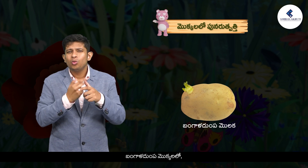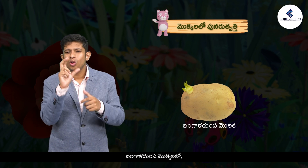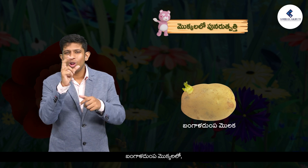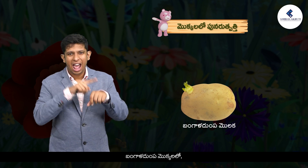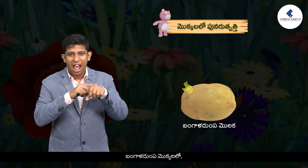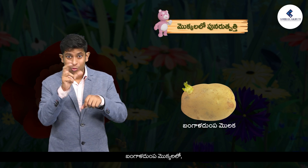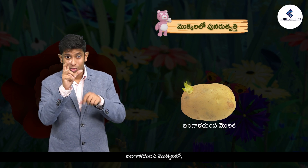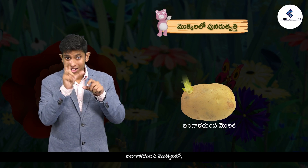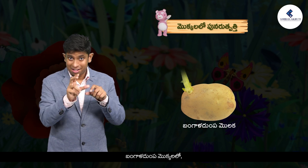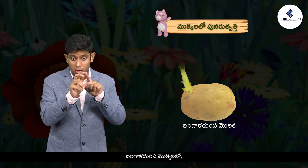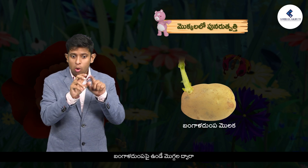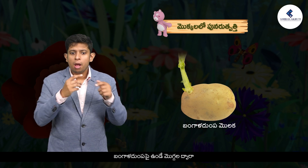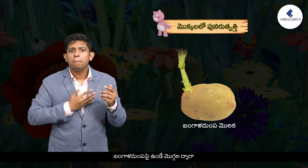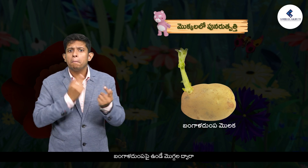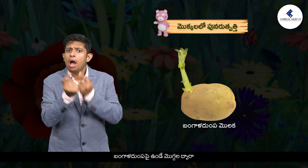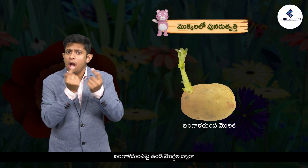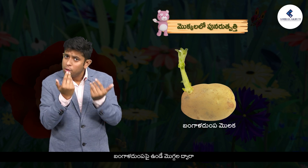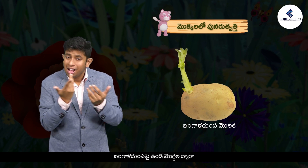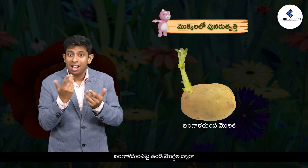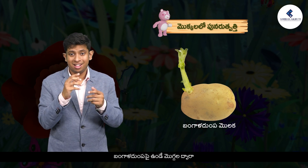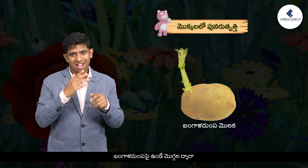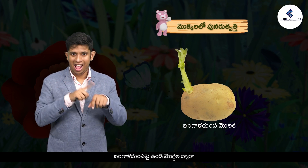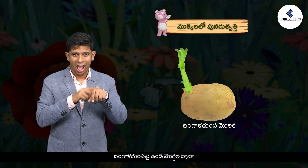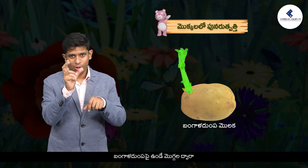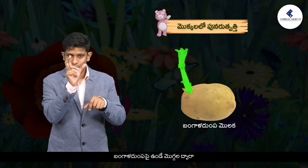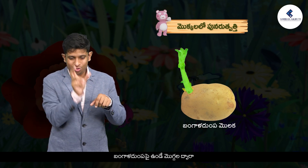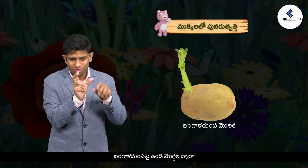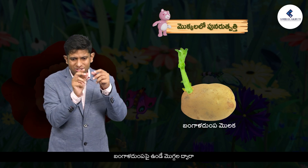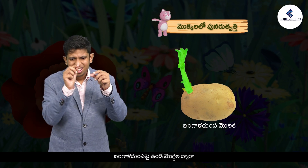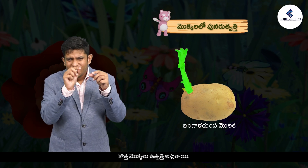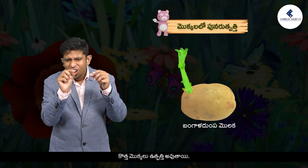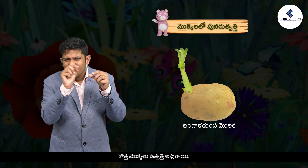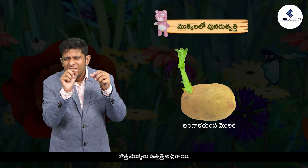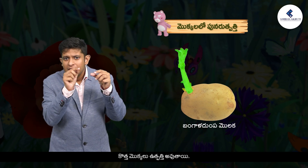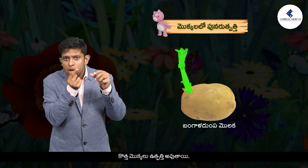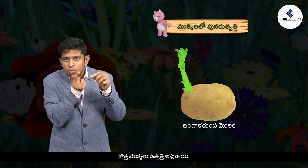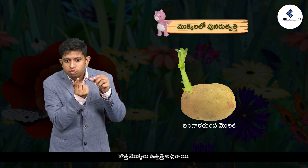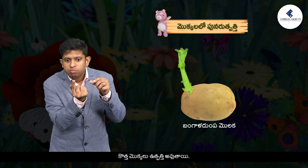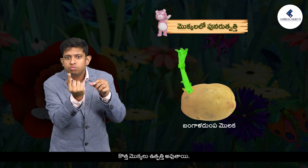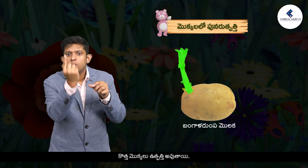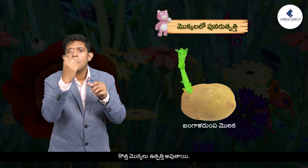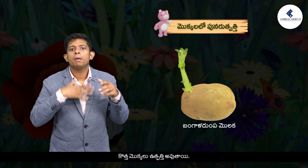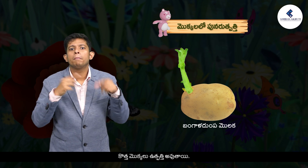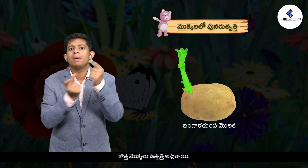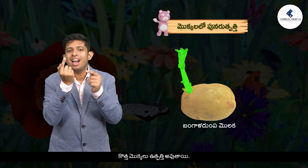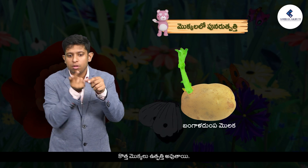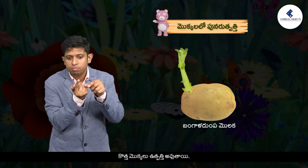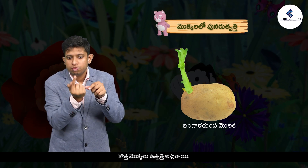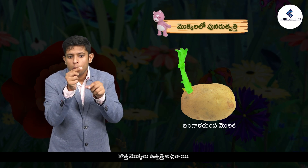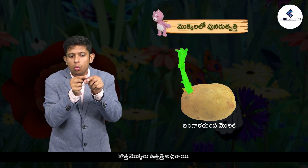బంగాళదుంప మొక్కలలో బంగాళదుంపపై ఉండే మొగ్గల ద్వారా కొత్త మొక్కలు ఉత్పత్తి అవుతాయి.